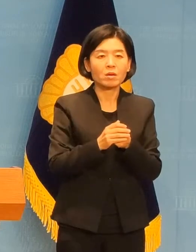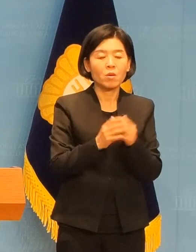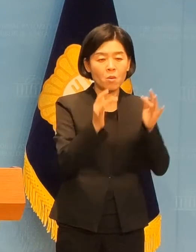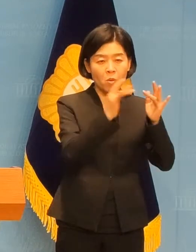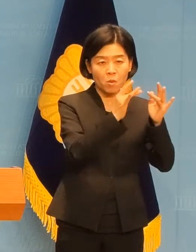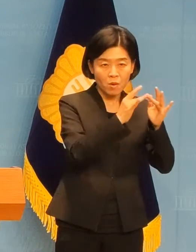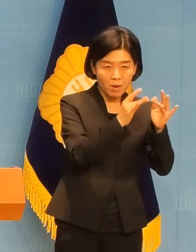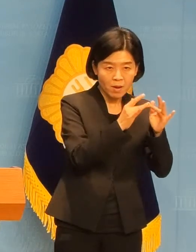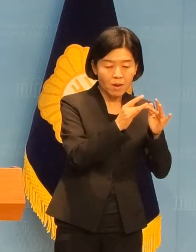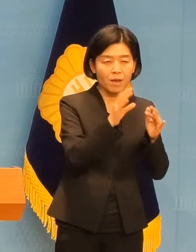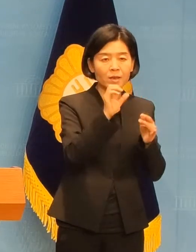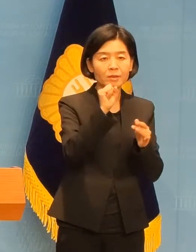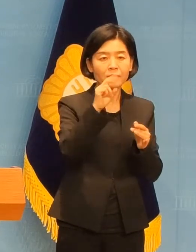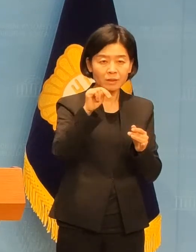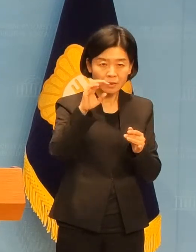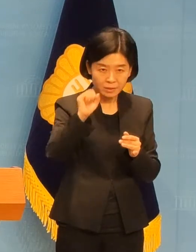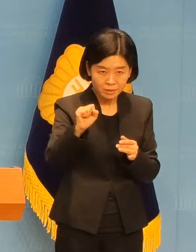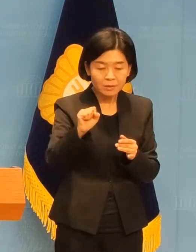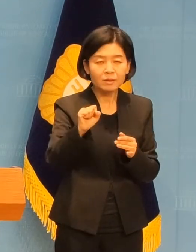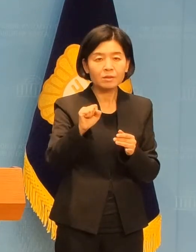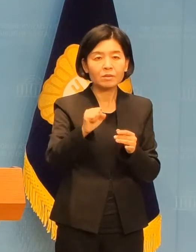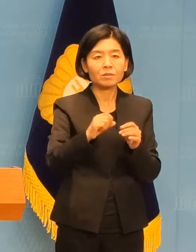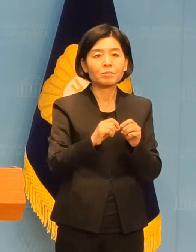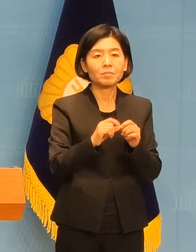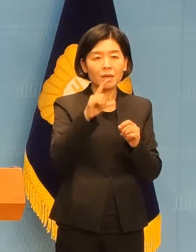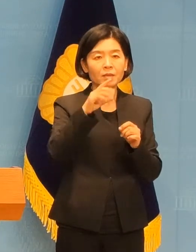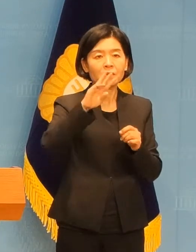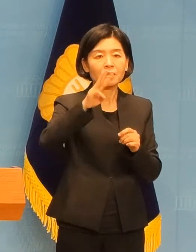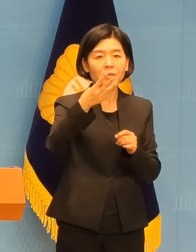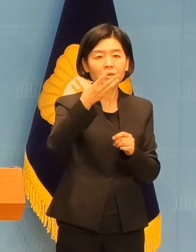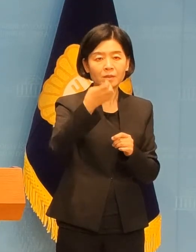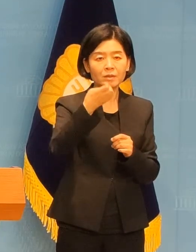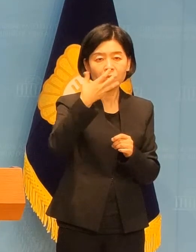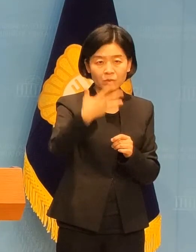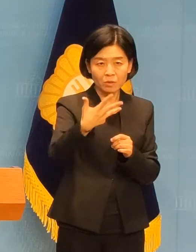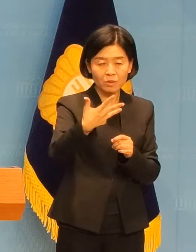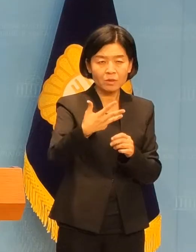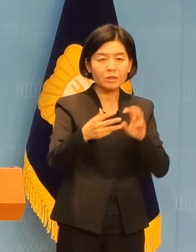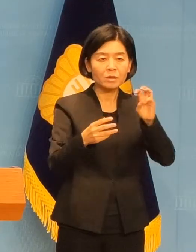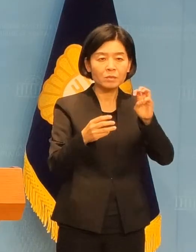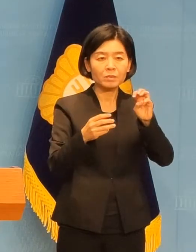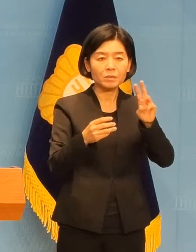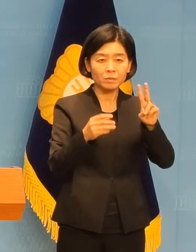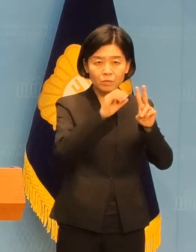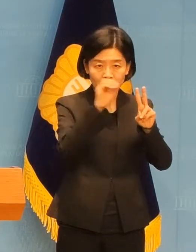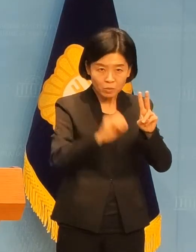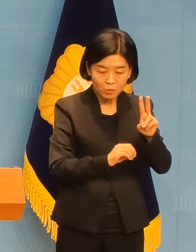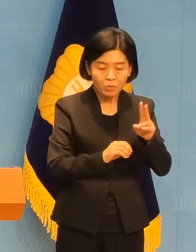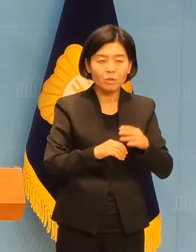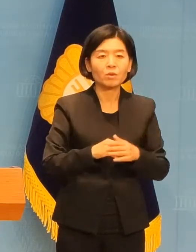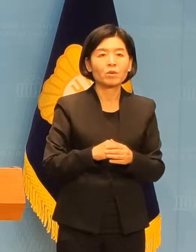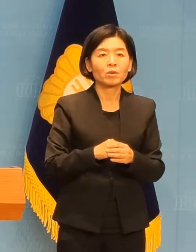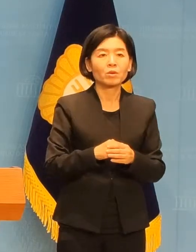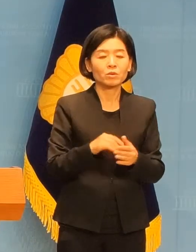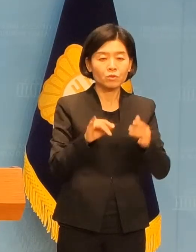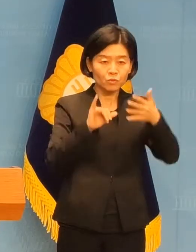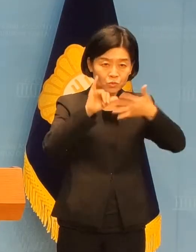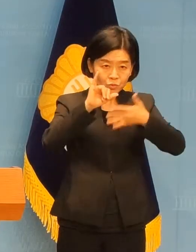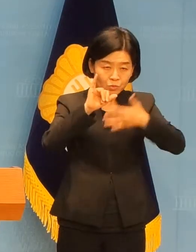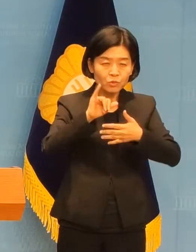온라인 커뮤니티 SNS가 348건으로 32%를 차지하고 있고